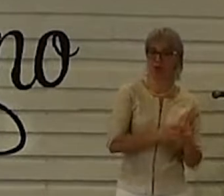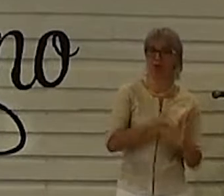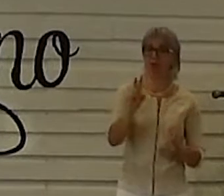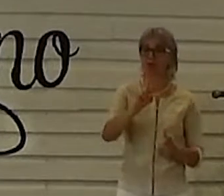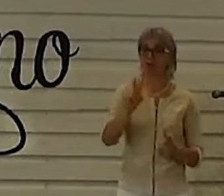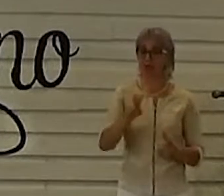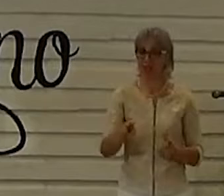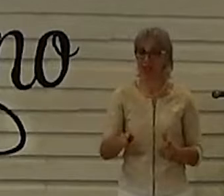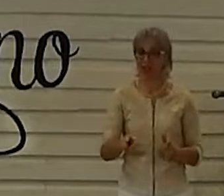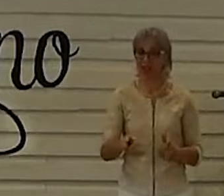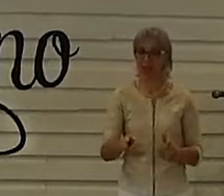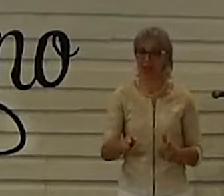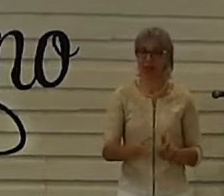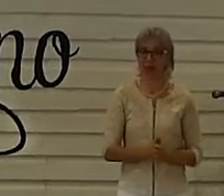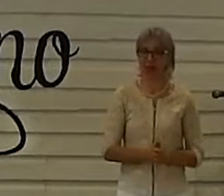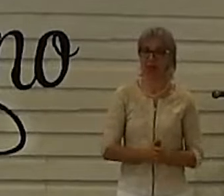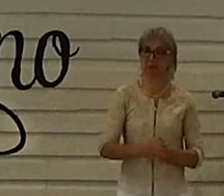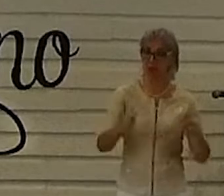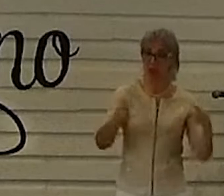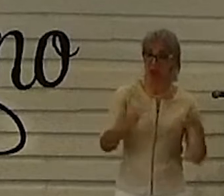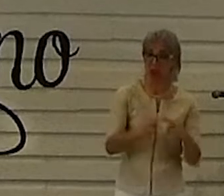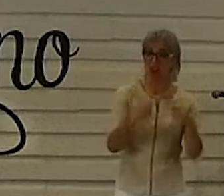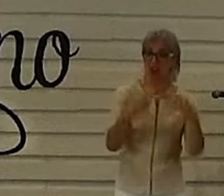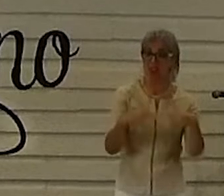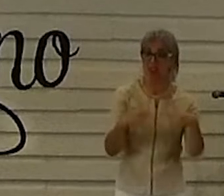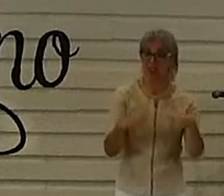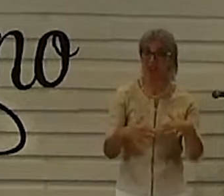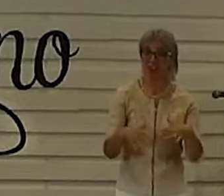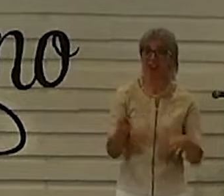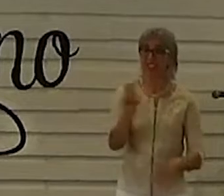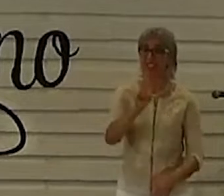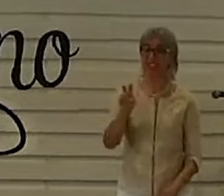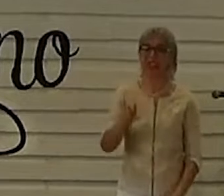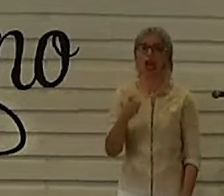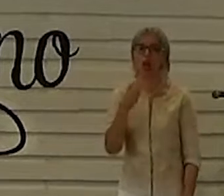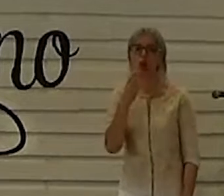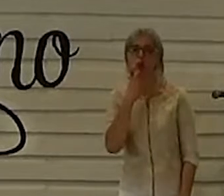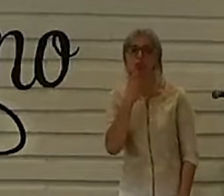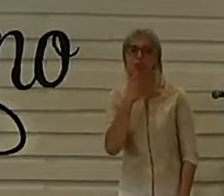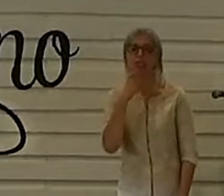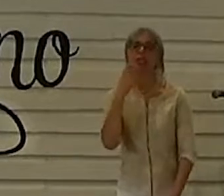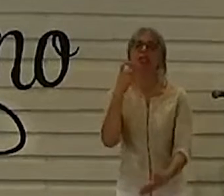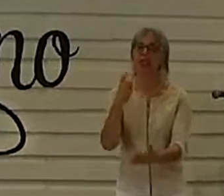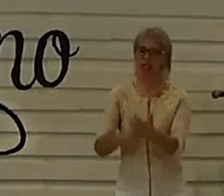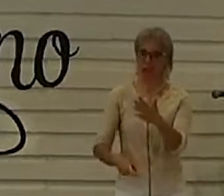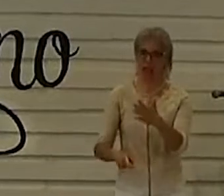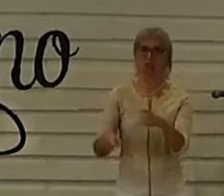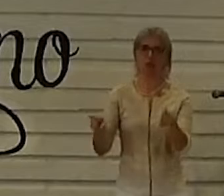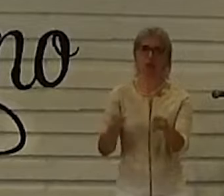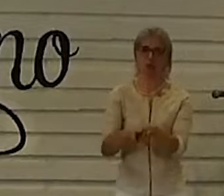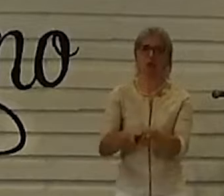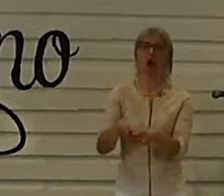Esattore. Che poi prendeva dal popolo che non era da Roma e dava a Roma.